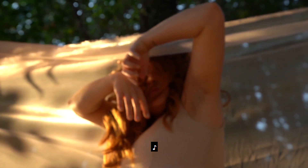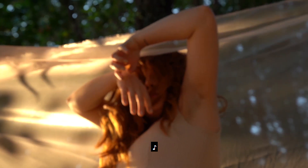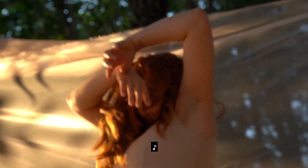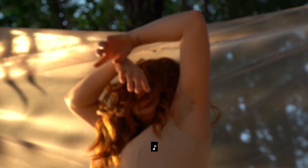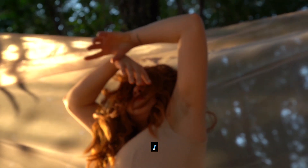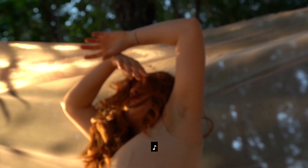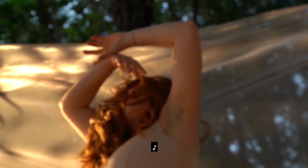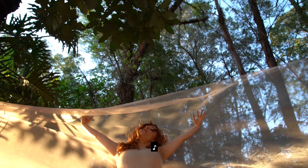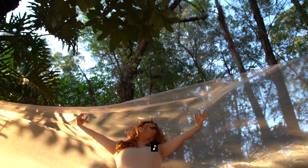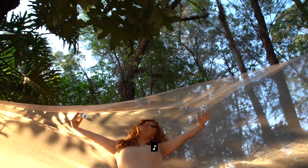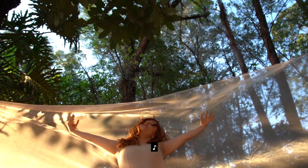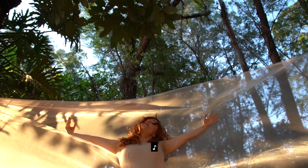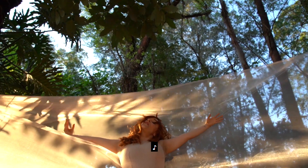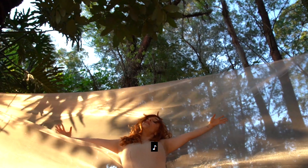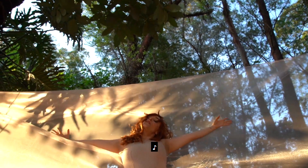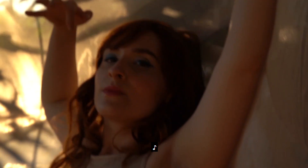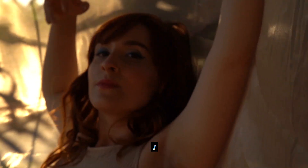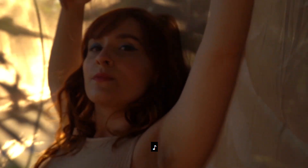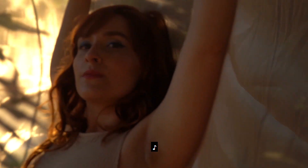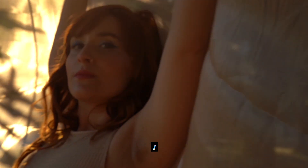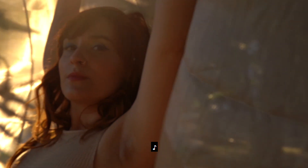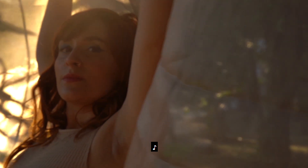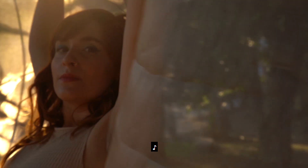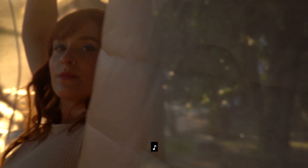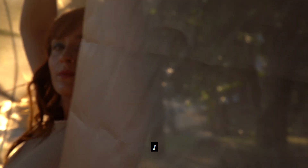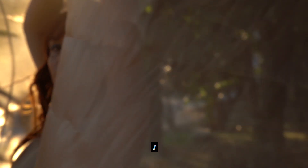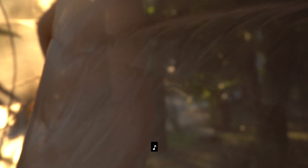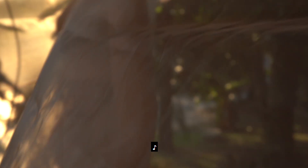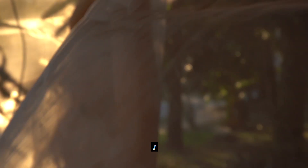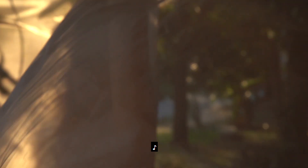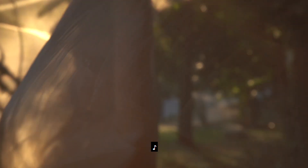e olha de lado. Ora, ergue o tecido para o alto com um movimento amplo dos braços.